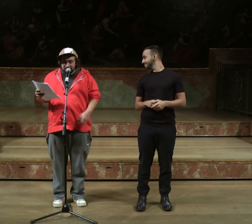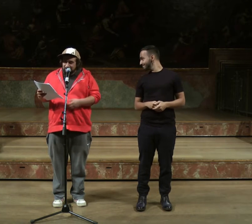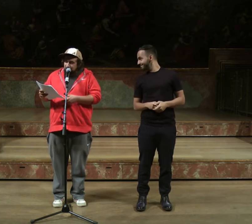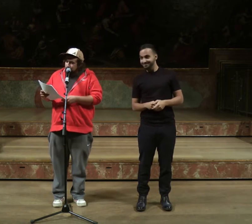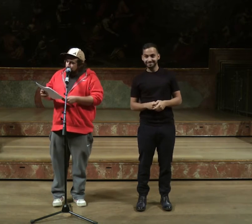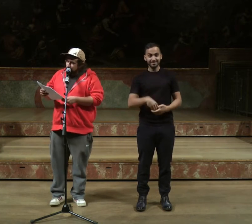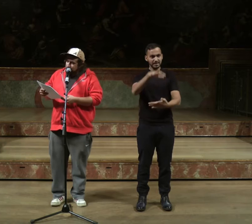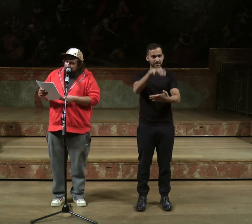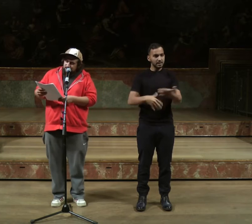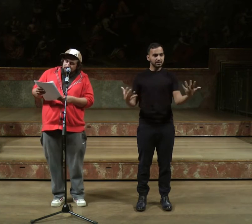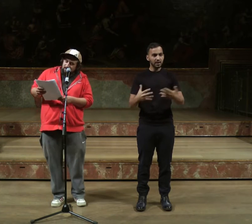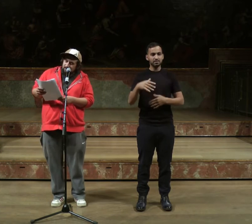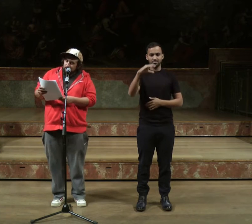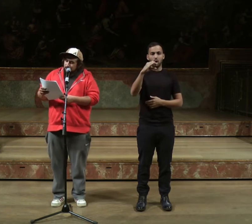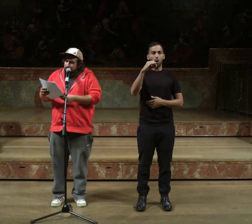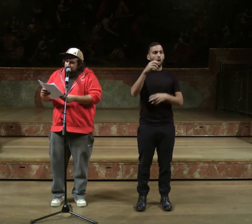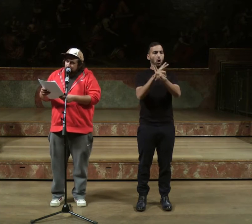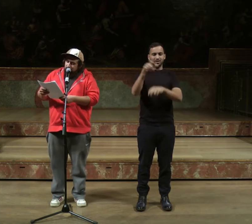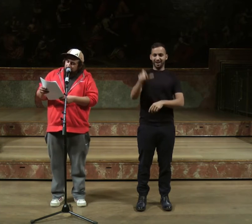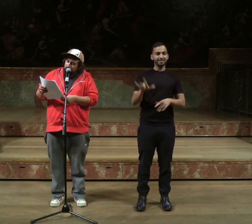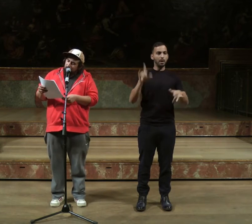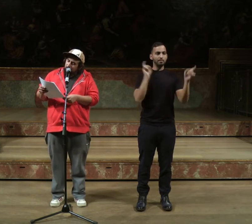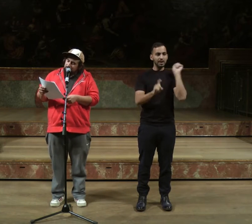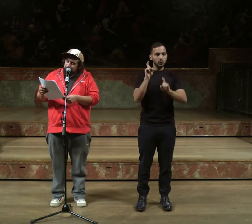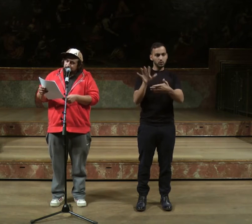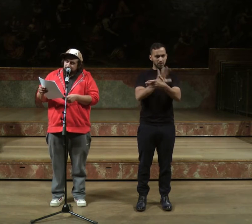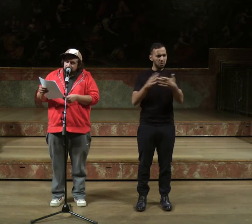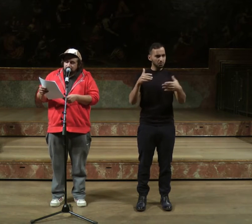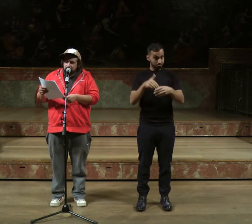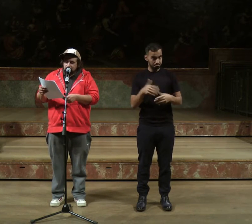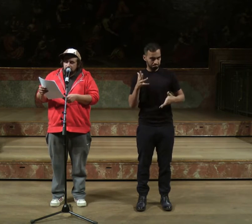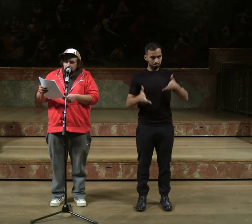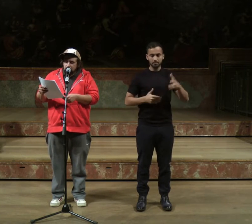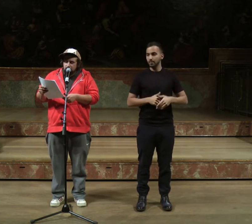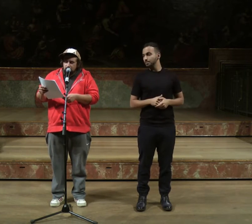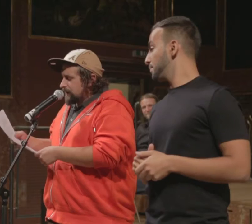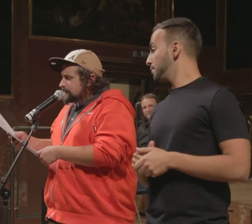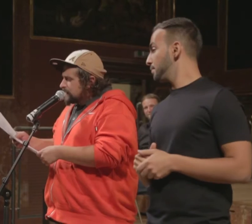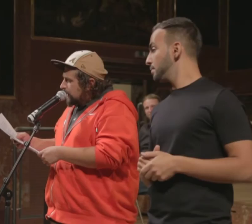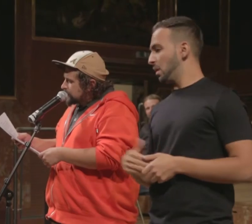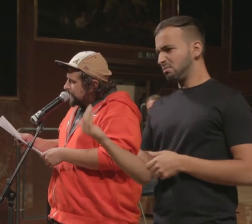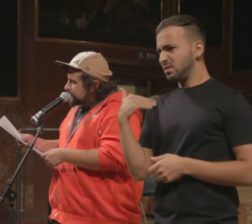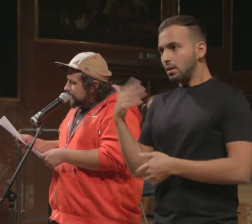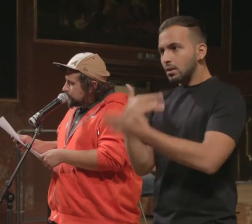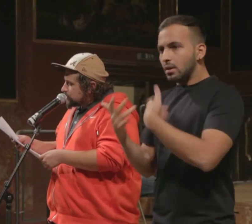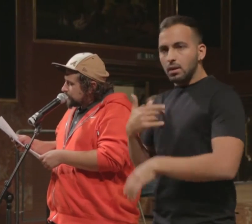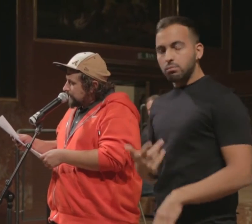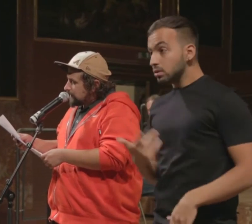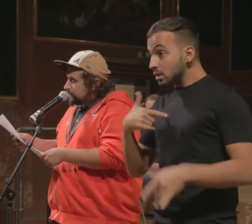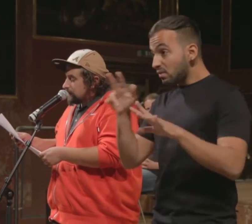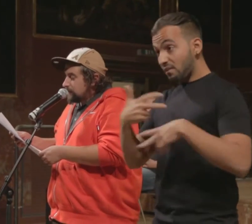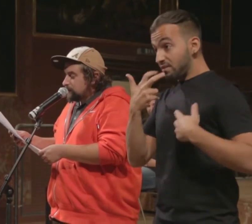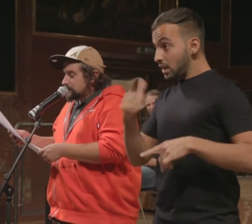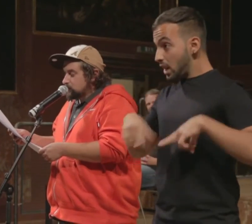Der Text trägt den Namen Ösi mit Migrationshintergrund und geht folgendermaßen. In letzter Zeit habe ich keine Anstrengung gescheut,